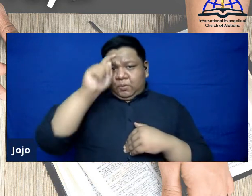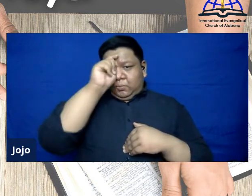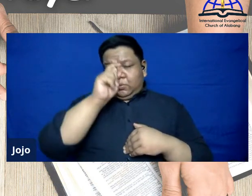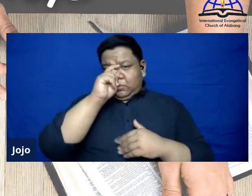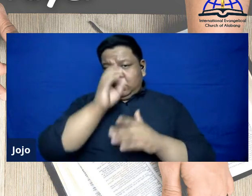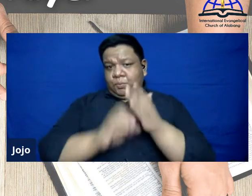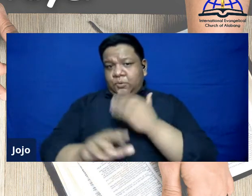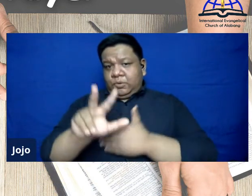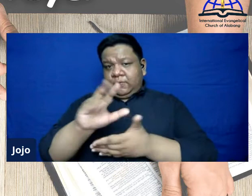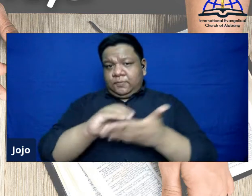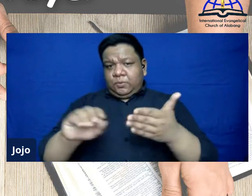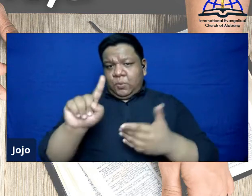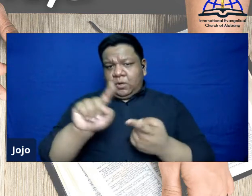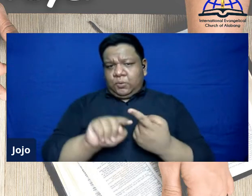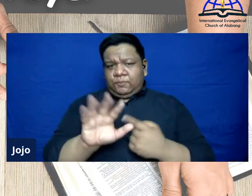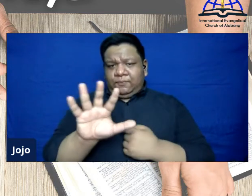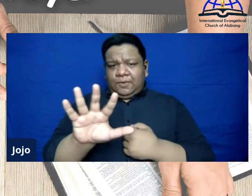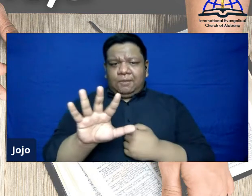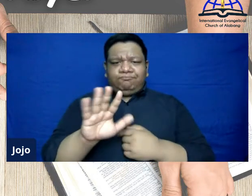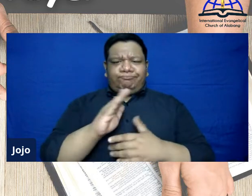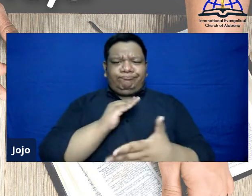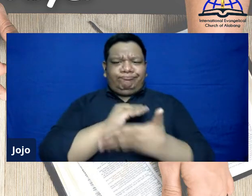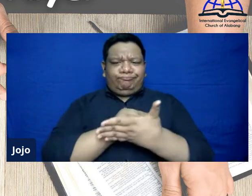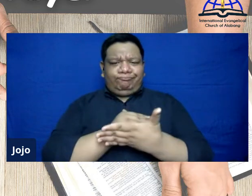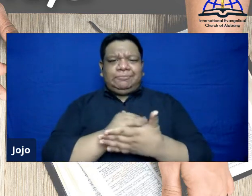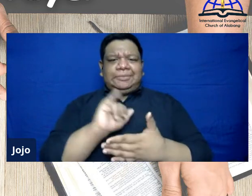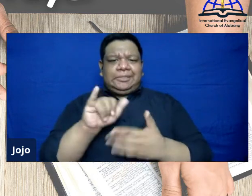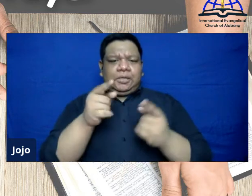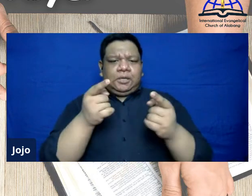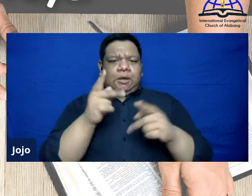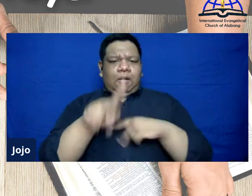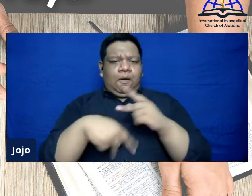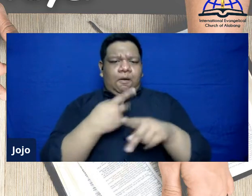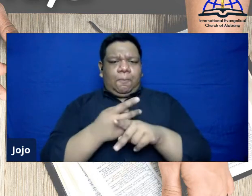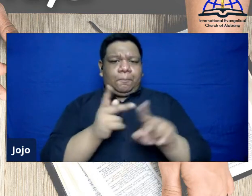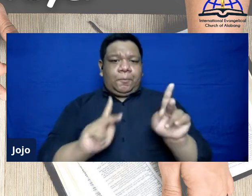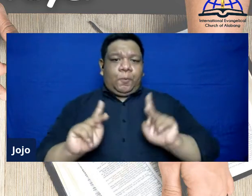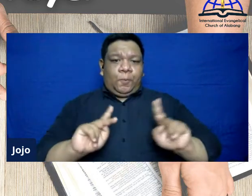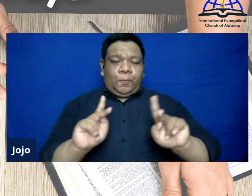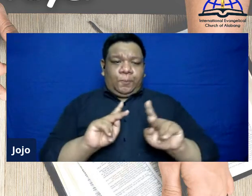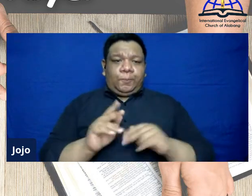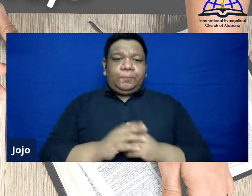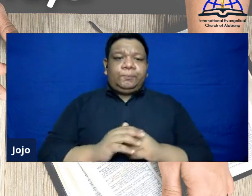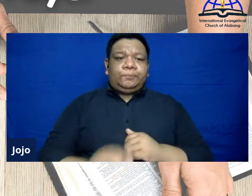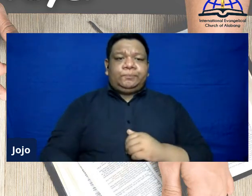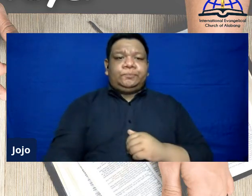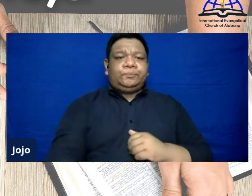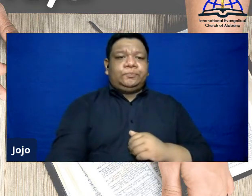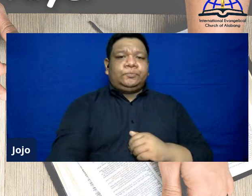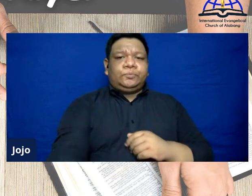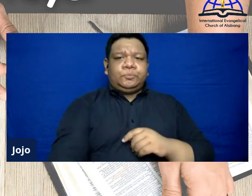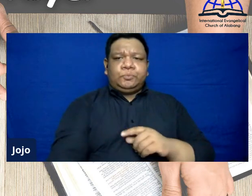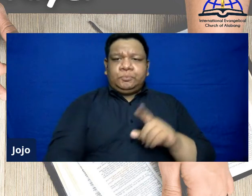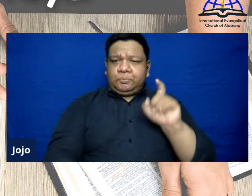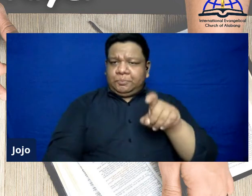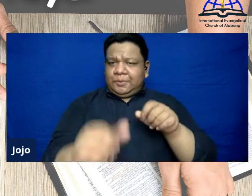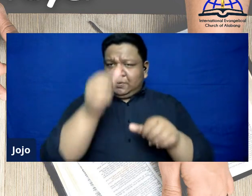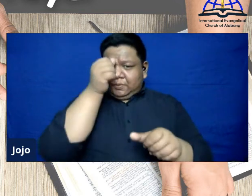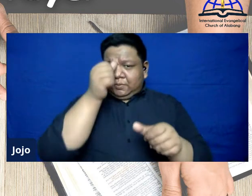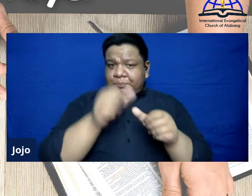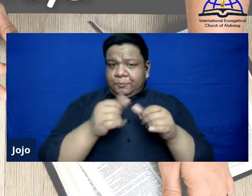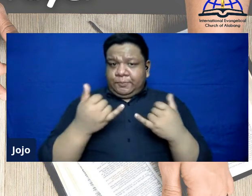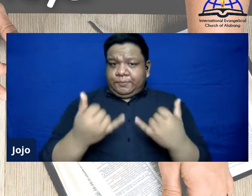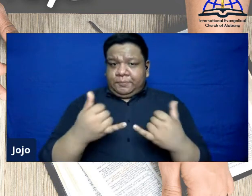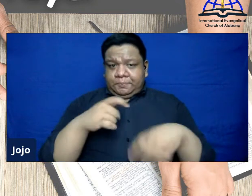2 Timothy 3:1-5. Iwasan daw natin yung mga ganong klaseng tao. We must remember that our present times